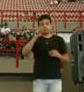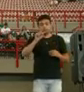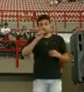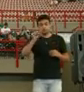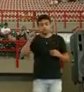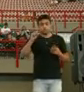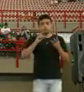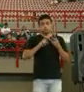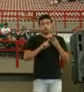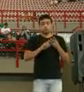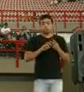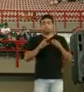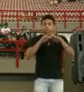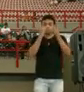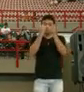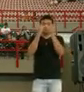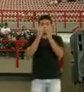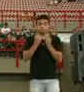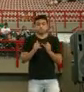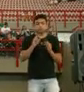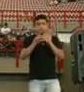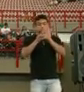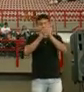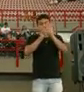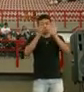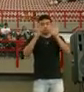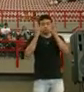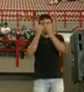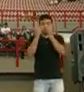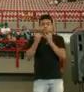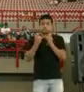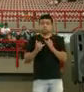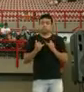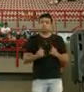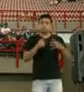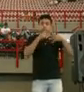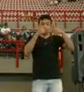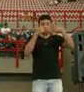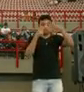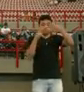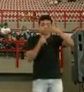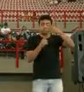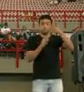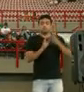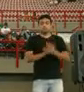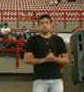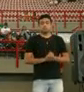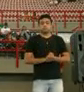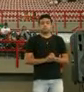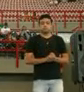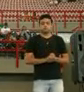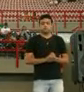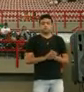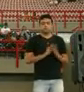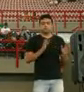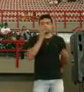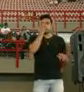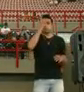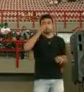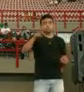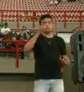ou definidas. São sinônimos, tá certo? Constantes, fixas, definidas. Foi fácil